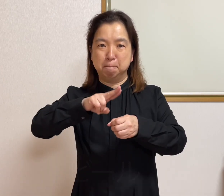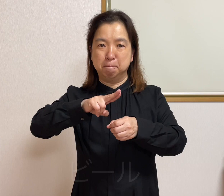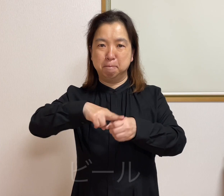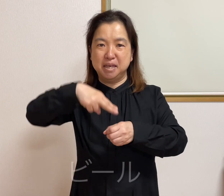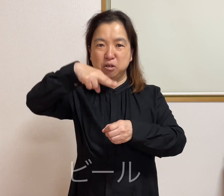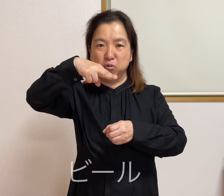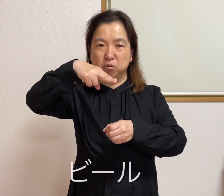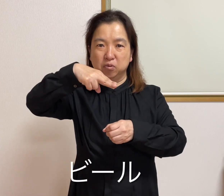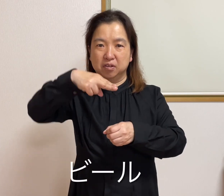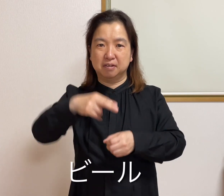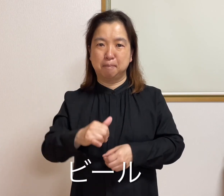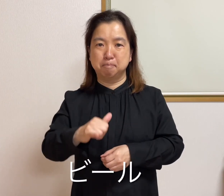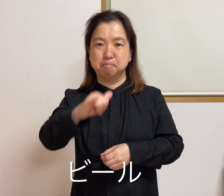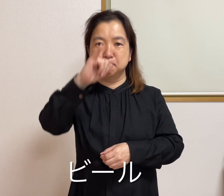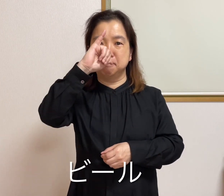ビール、ビール、